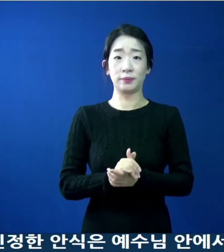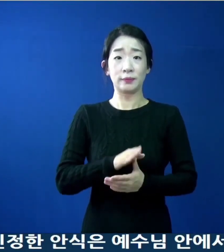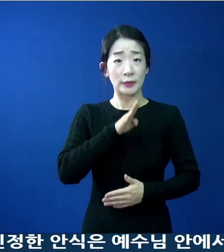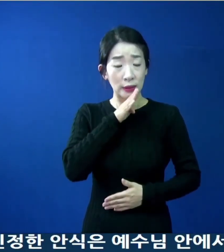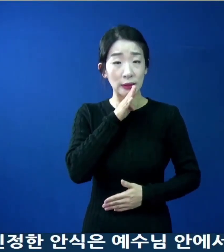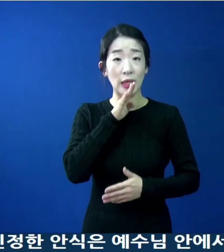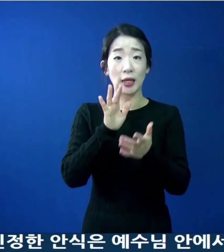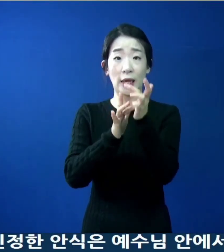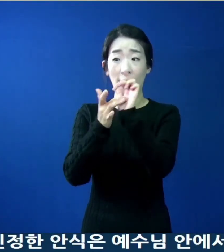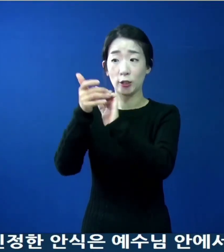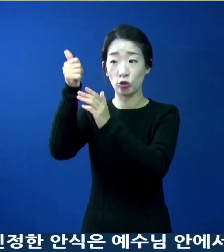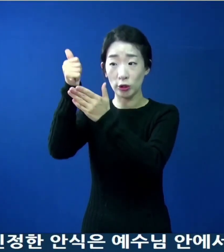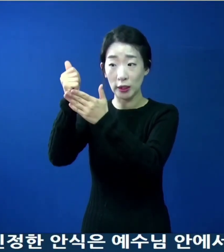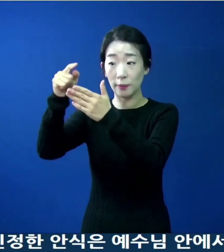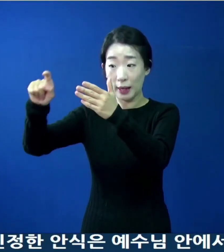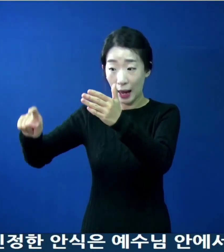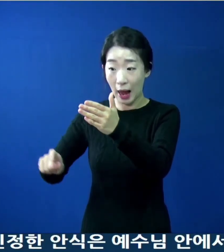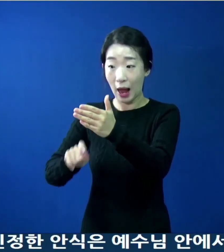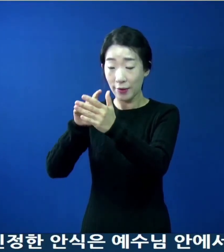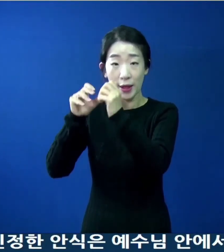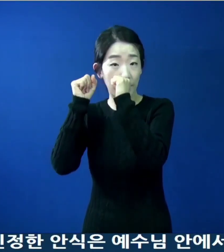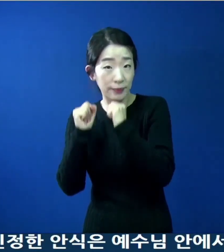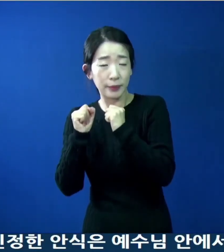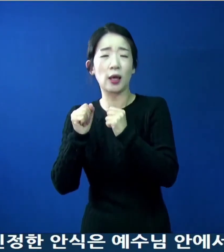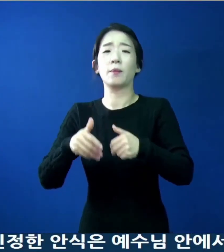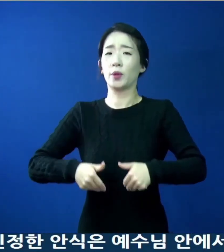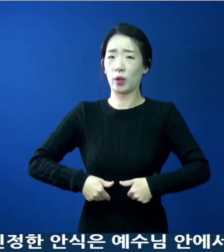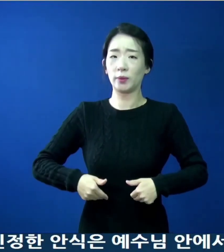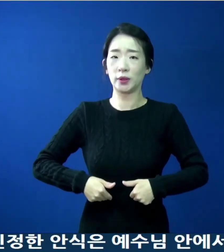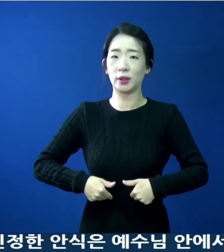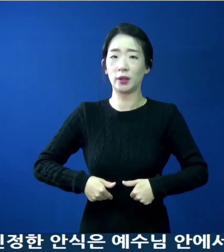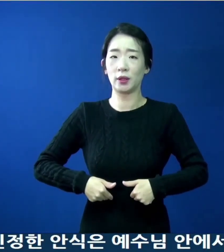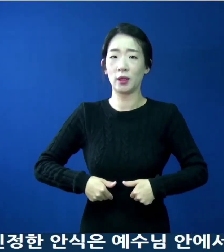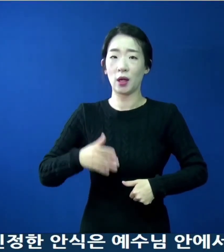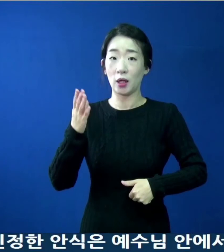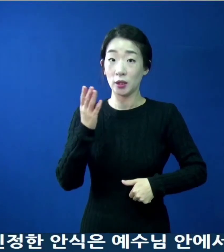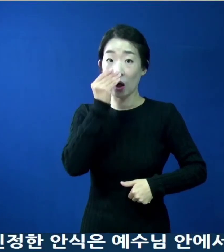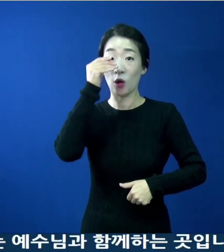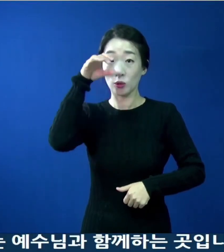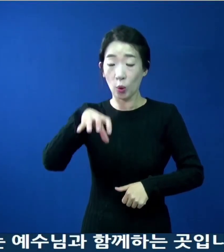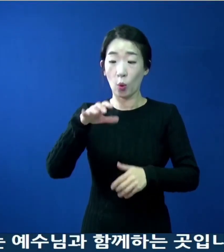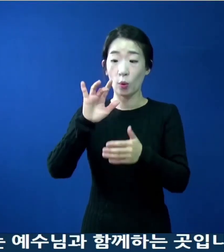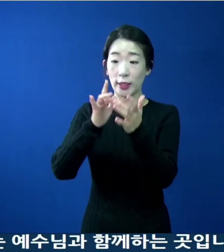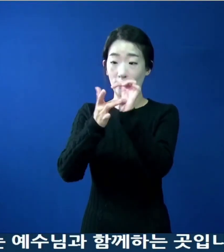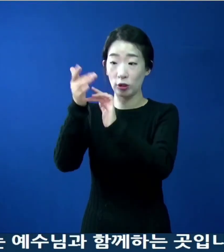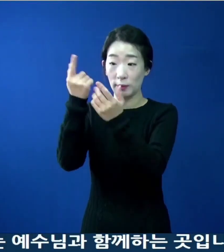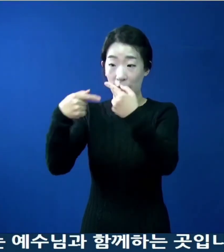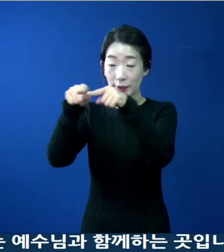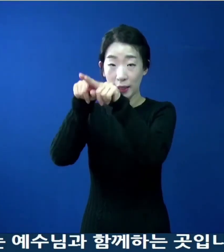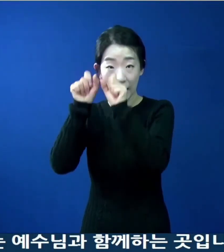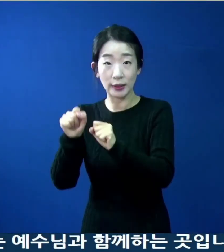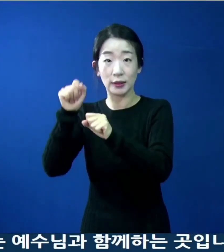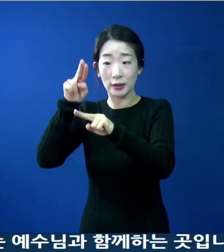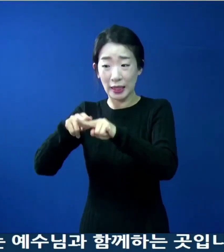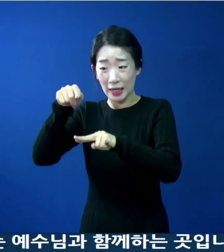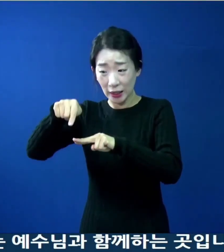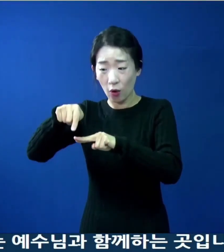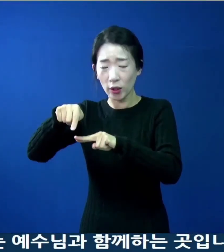진짜 예수님 안에 있어야 되고, 진짜 예수님의 성소, 예수님이 함께하는 그 자리가 우리 안에 있어야